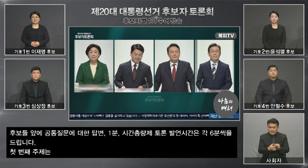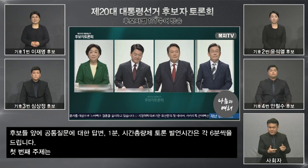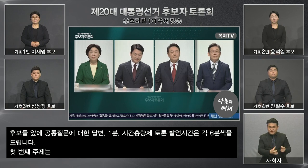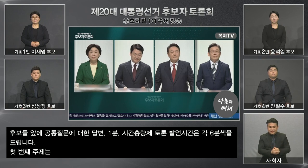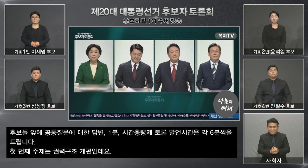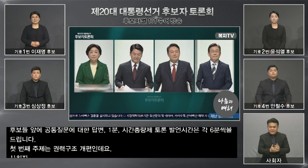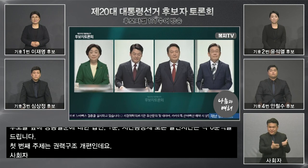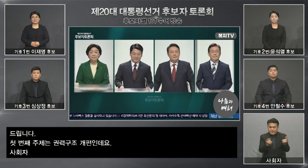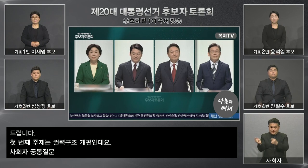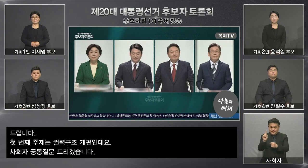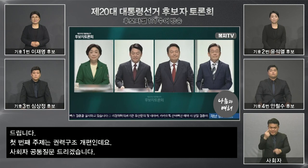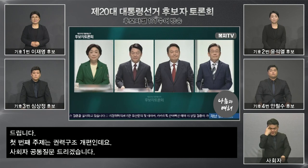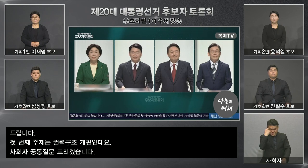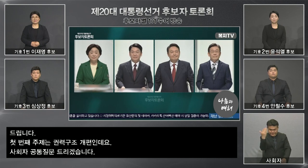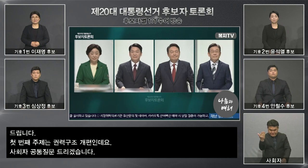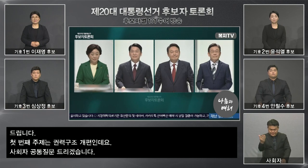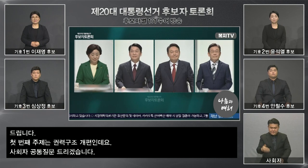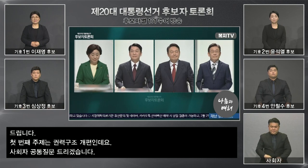드리겠습니다.